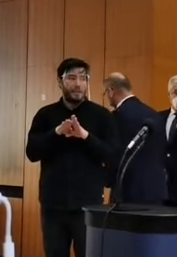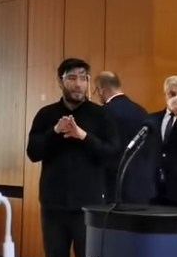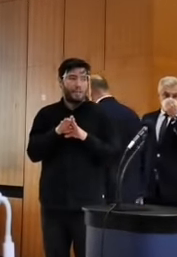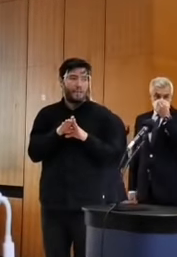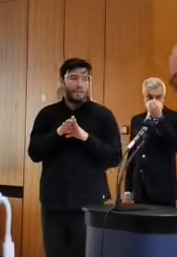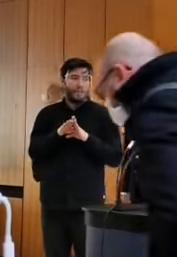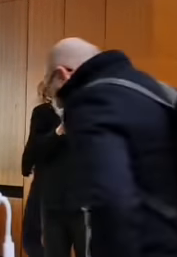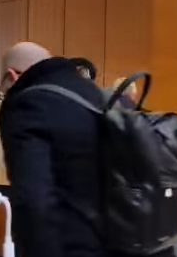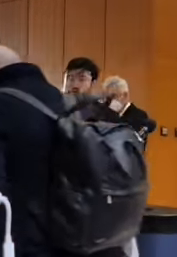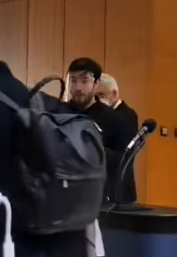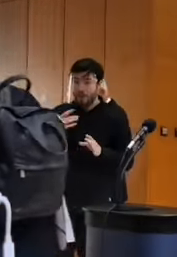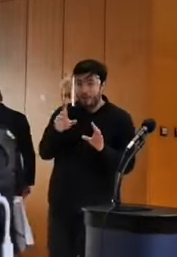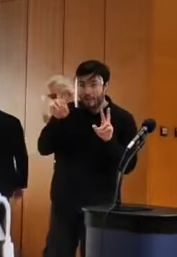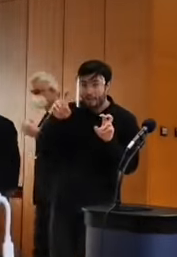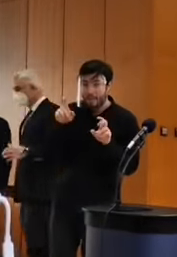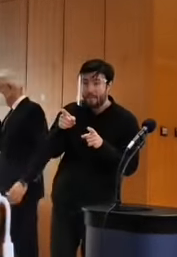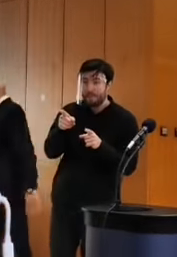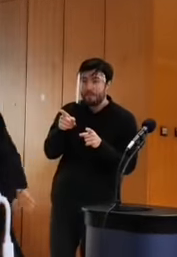Ešte školstvo niečo